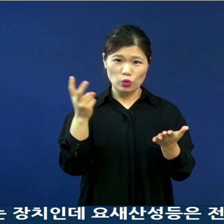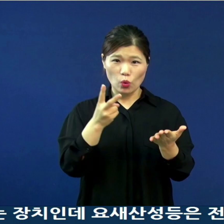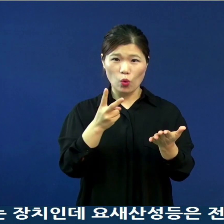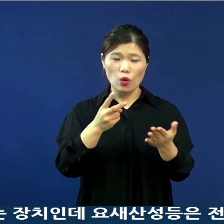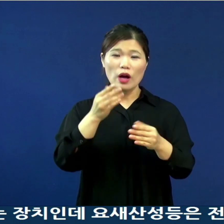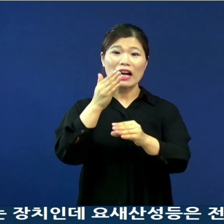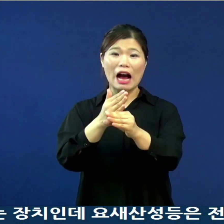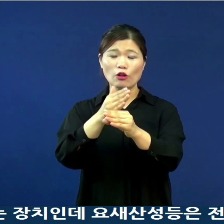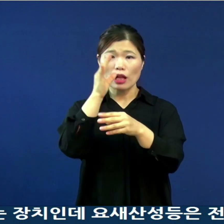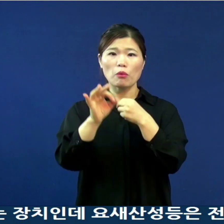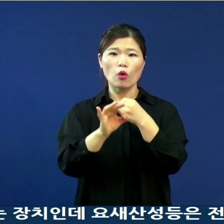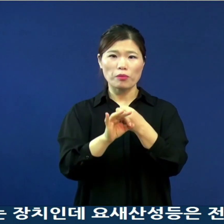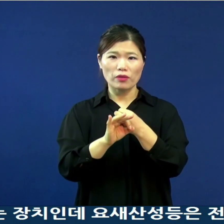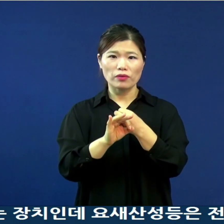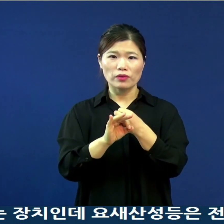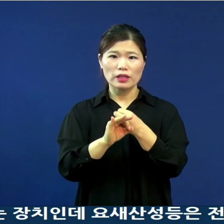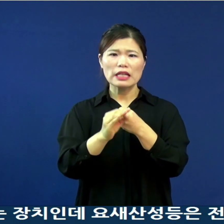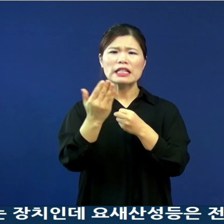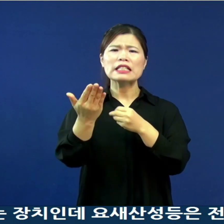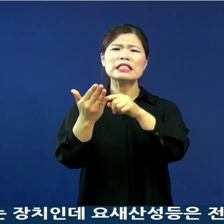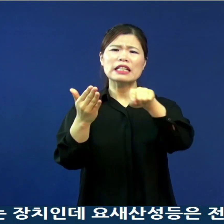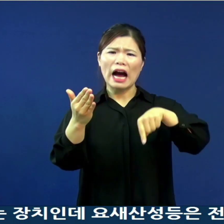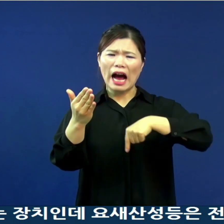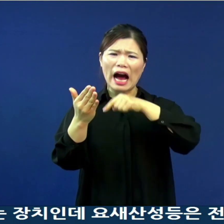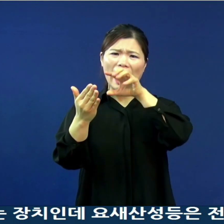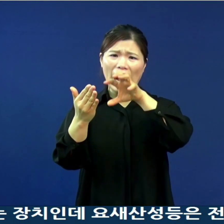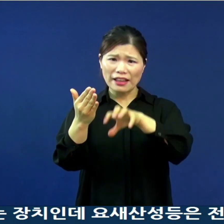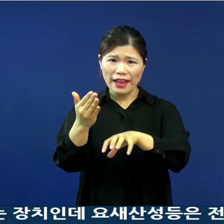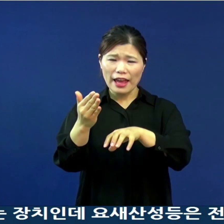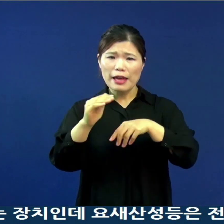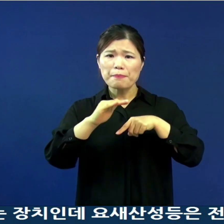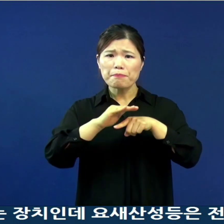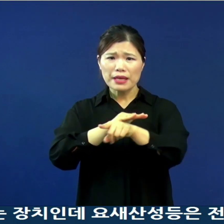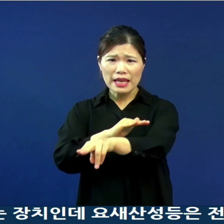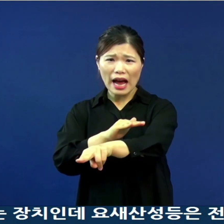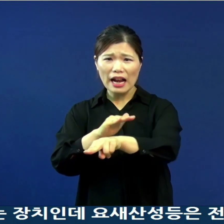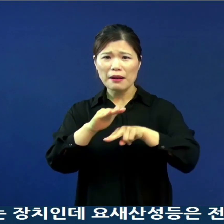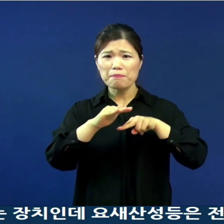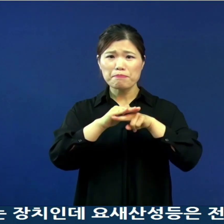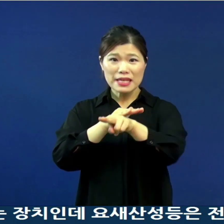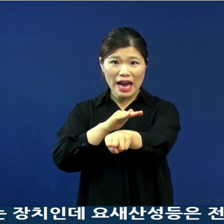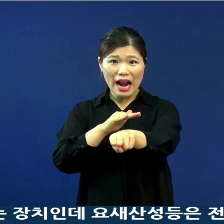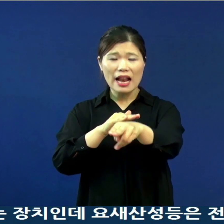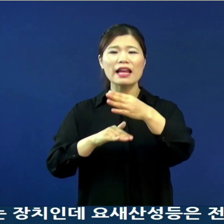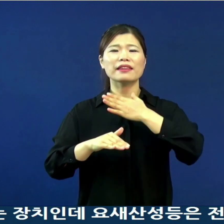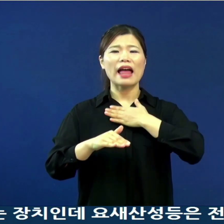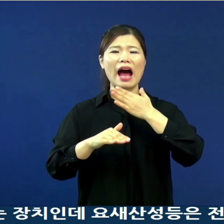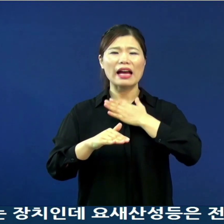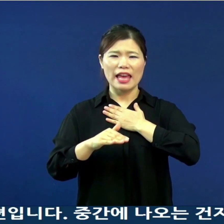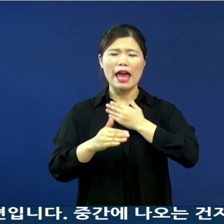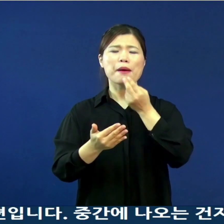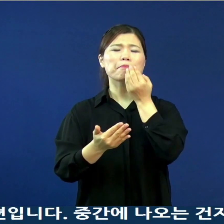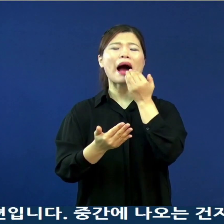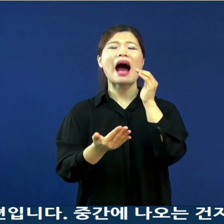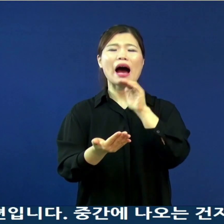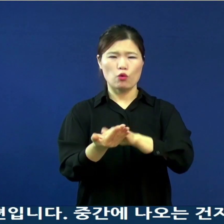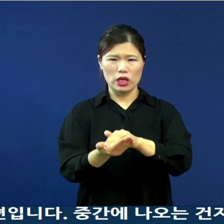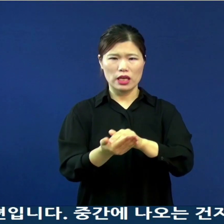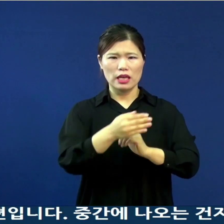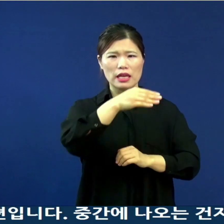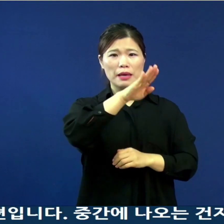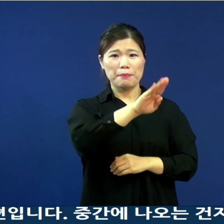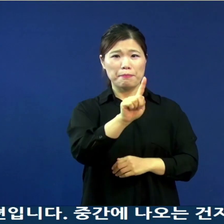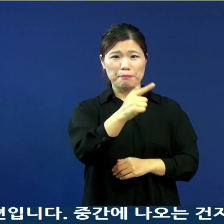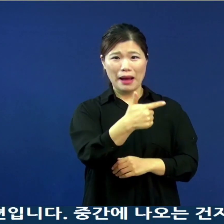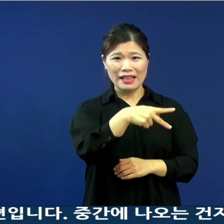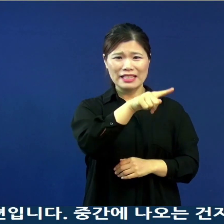부분에 그 안에 피할 나의 바위라는 말입니다. 반석이란